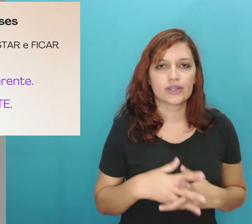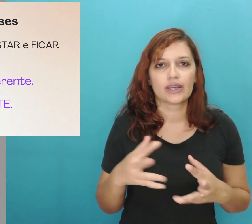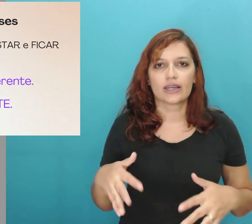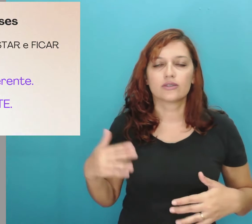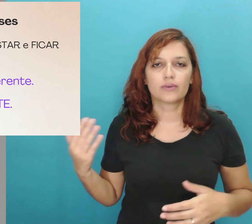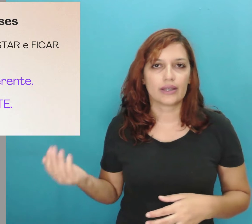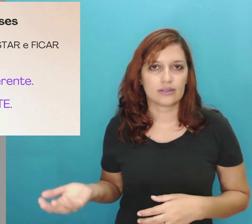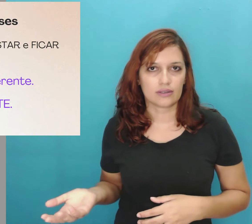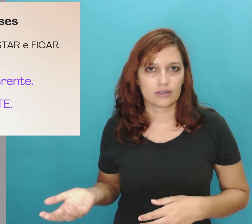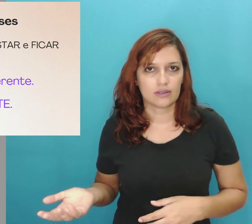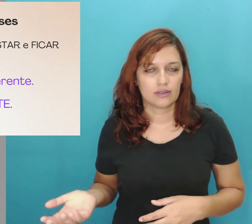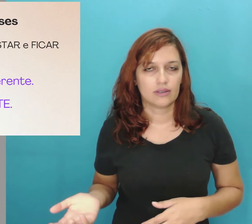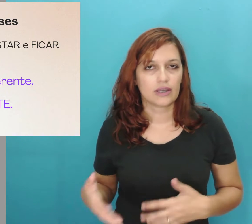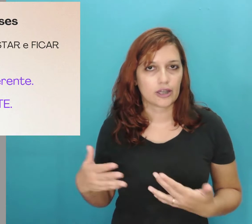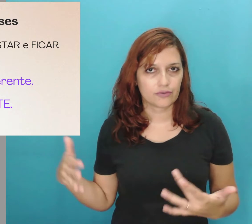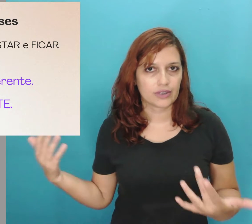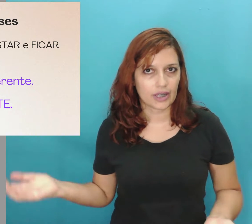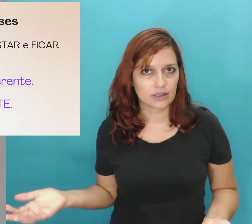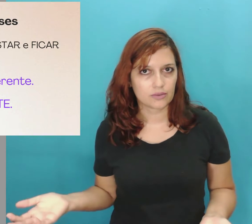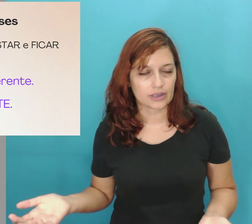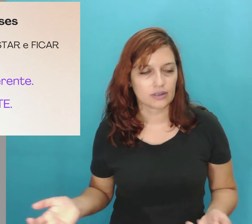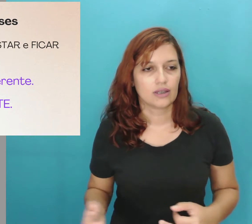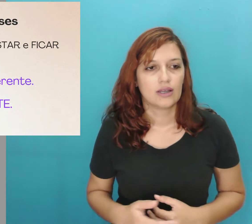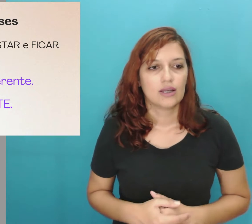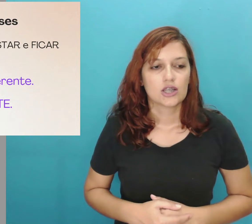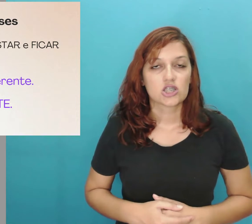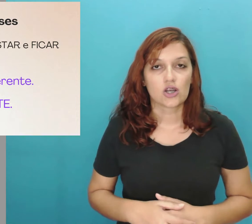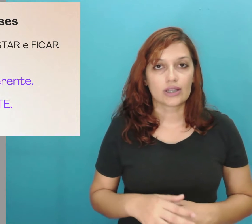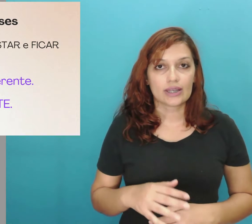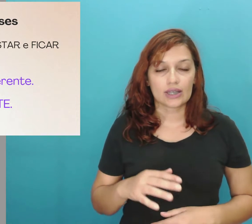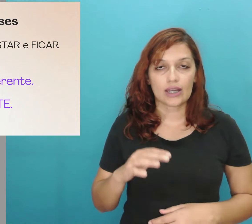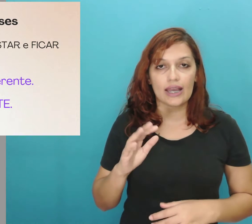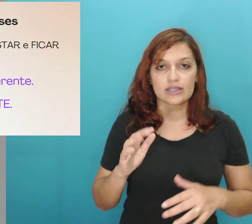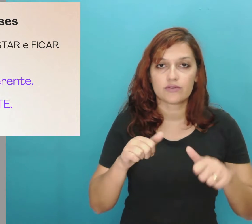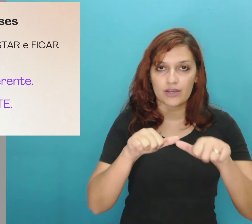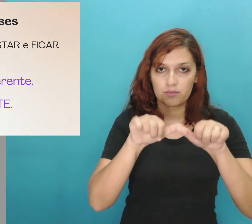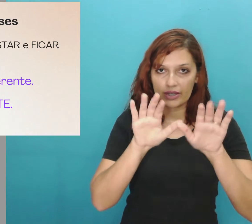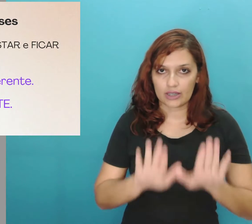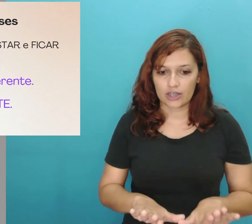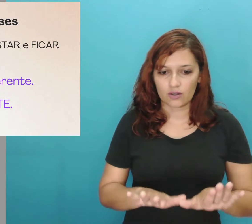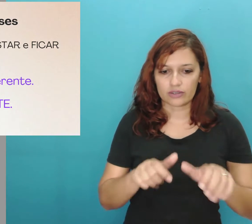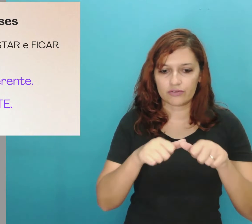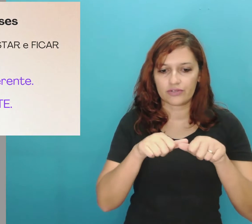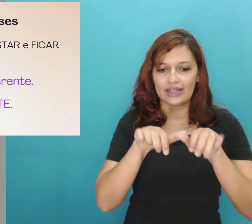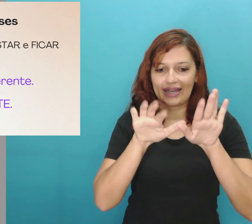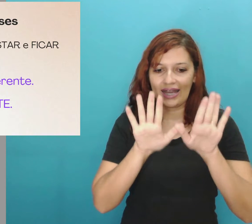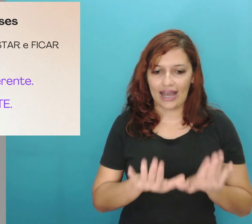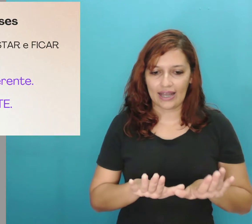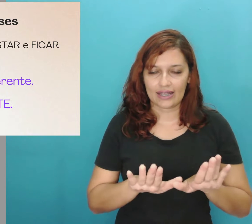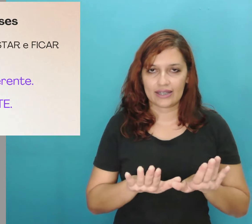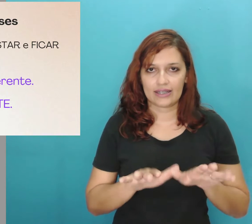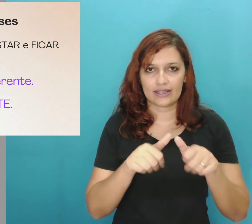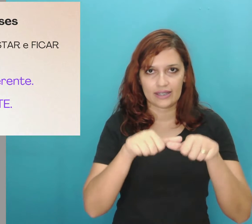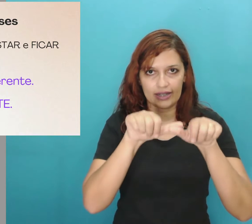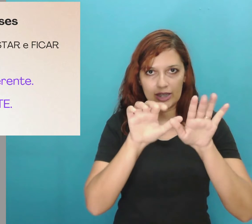fiquei doente. Eu fiquei doente. Só que esse verbo aqui, ó, de ficar em